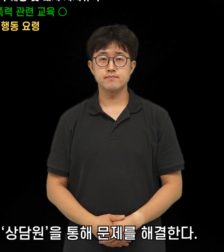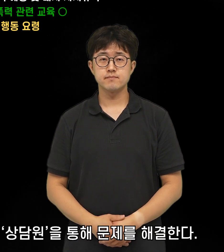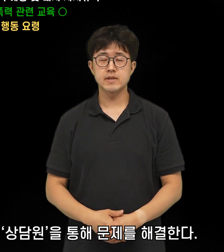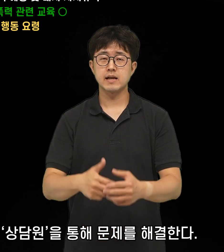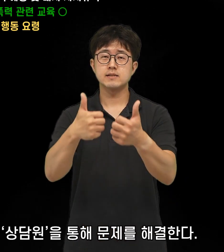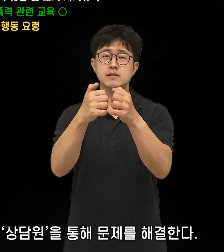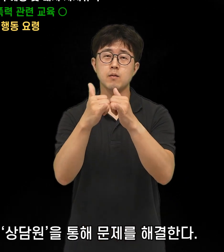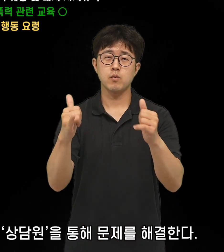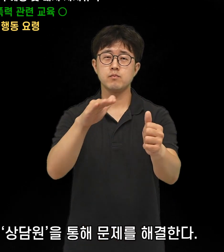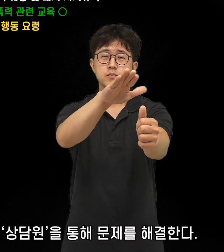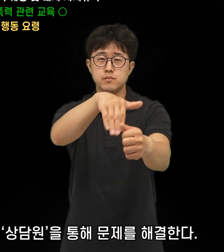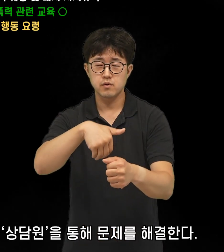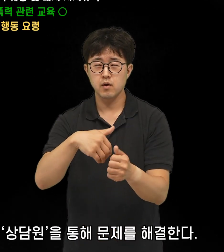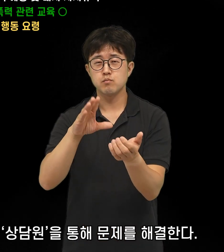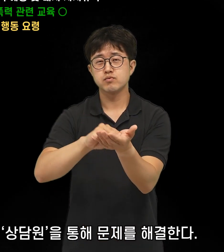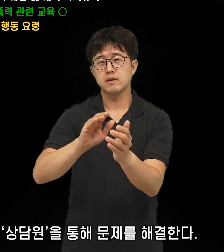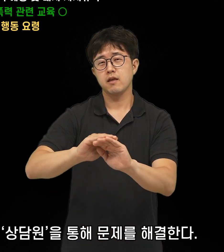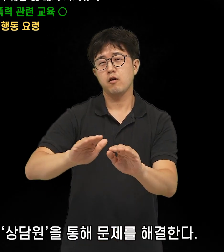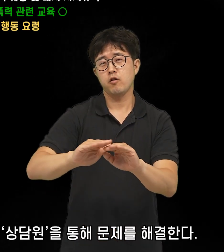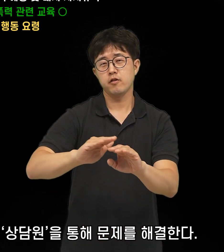상담원을 통해 문제를 해결한다.